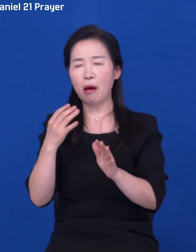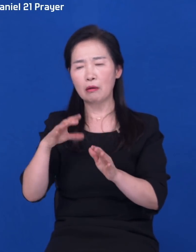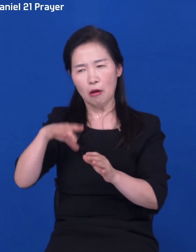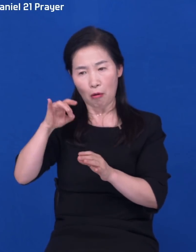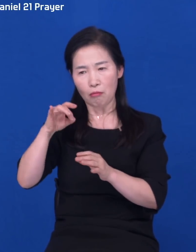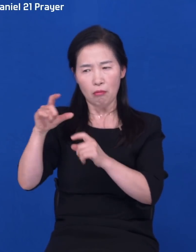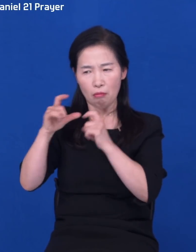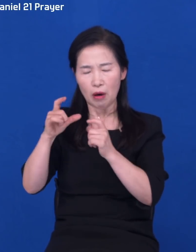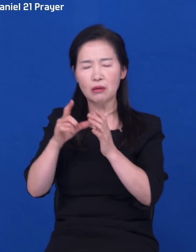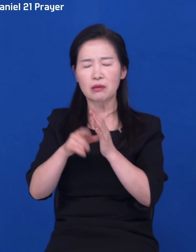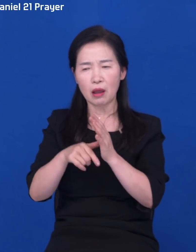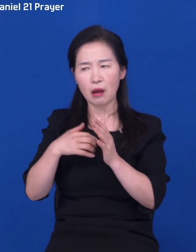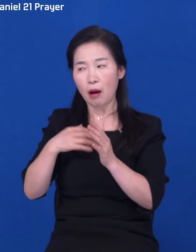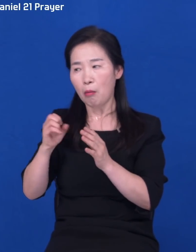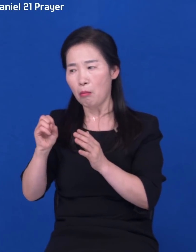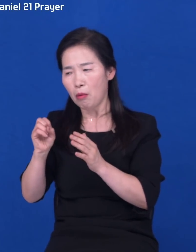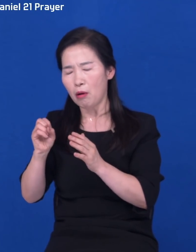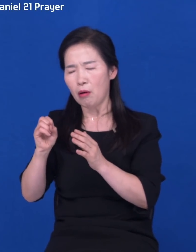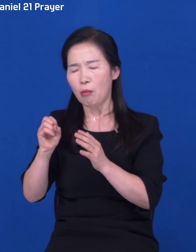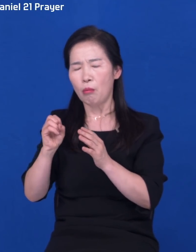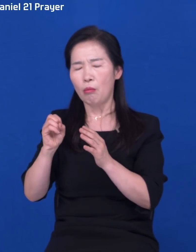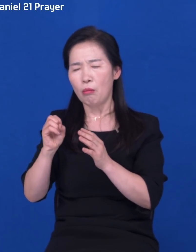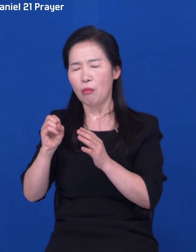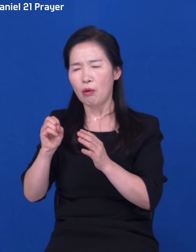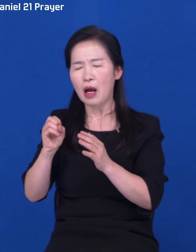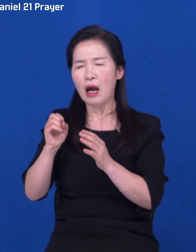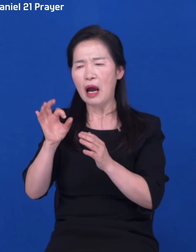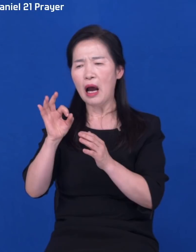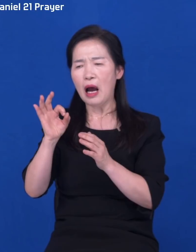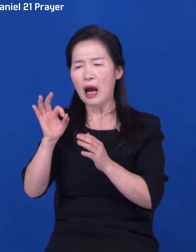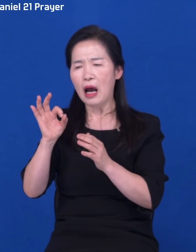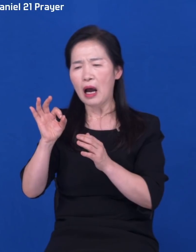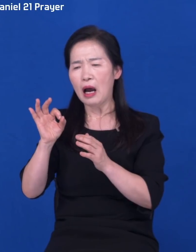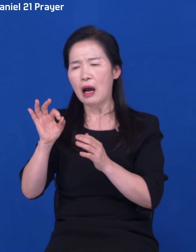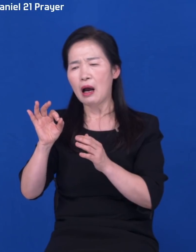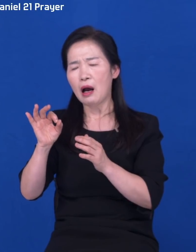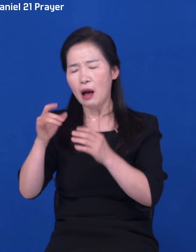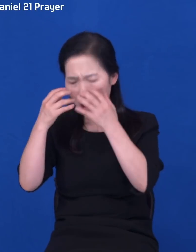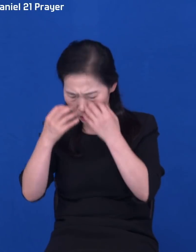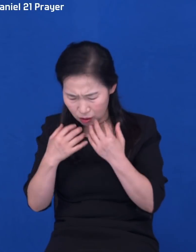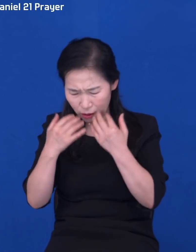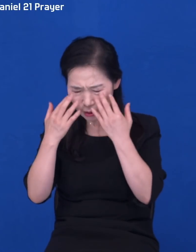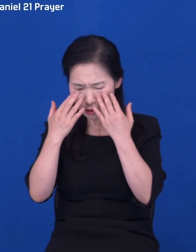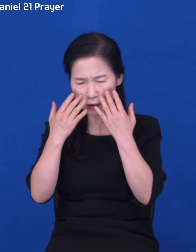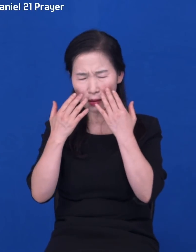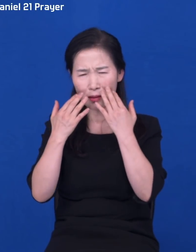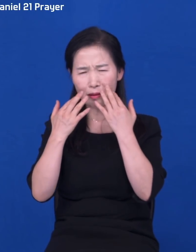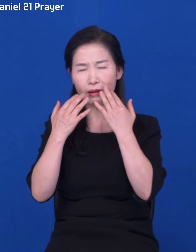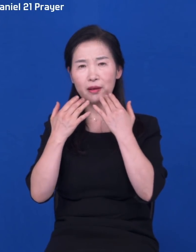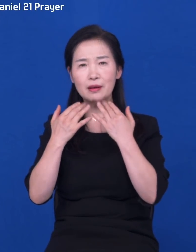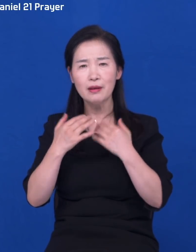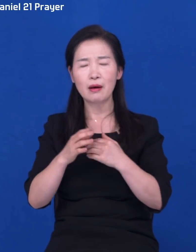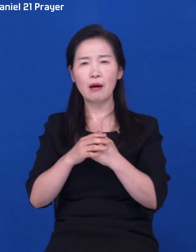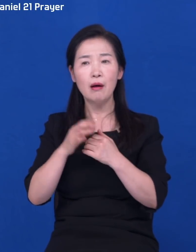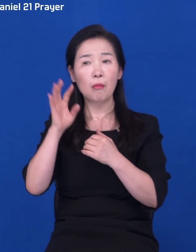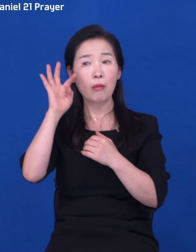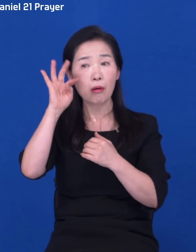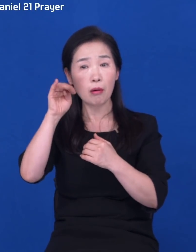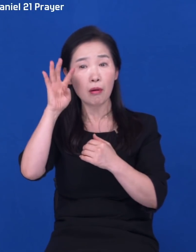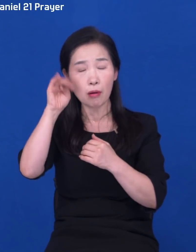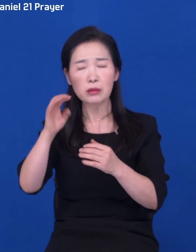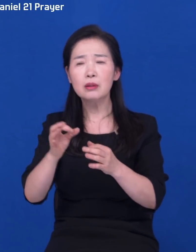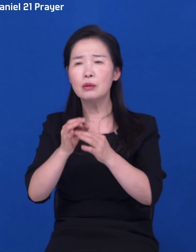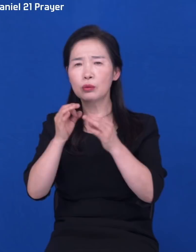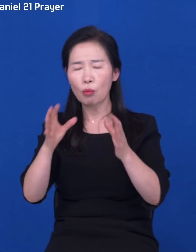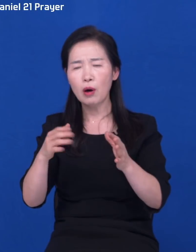암에 걸렸대요. 할 때 벌써 입이 벌러진 아부터 눈물이 쏟아지더라고요. 제가 며칠 동안 제 병을 누구한테 얘기를